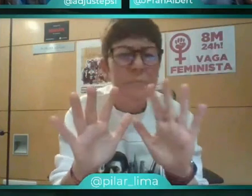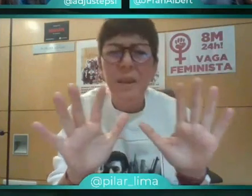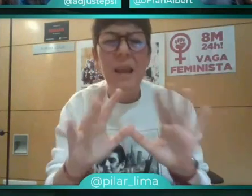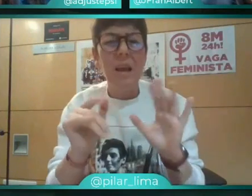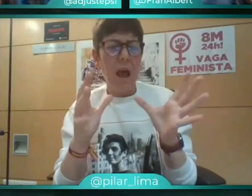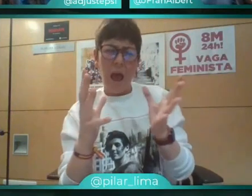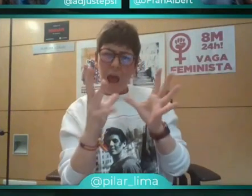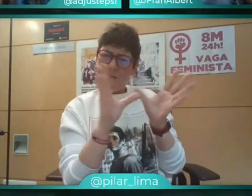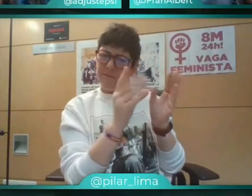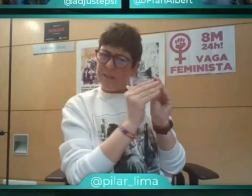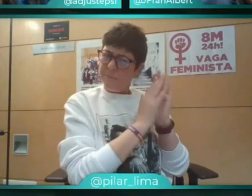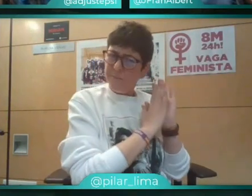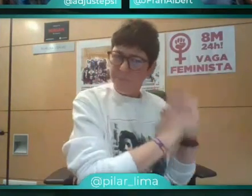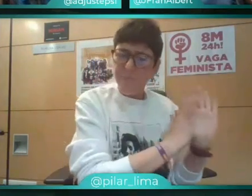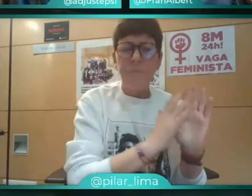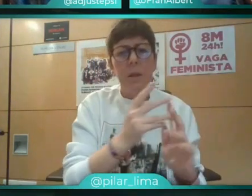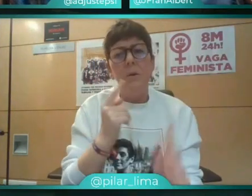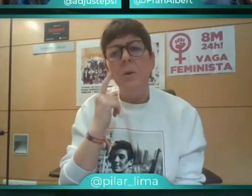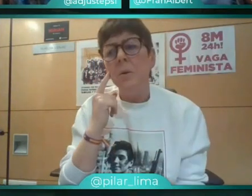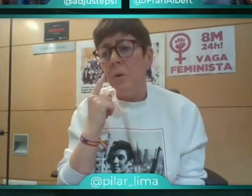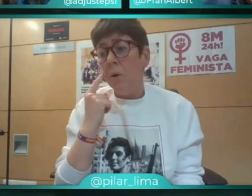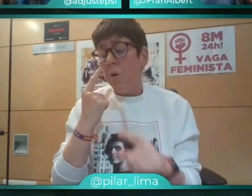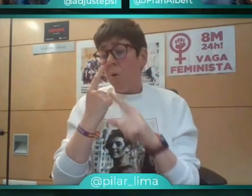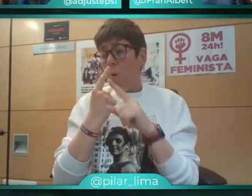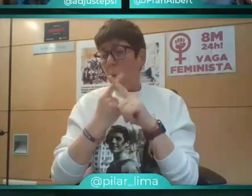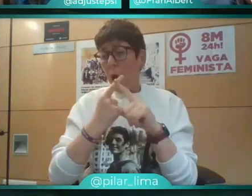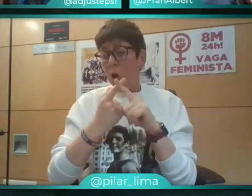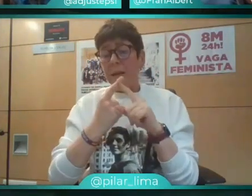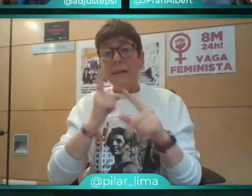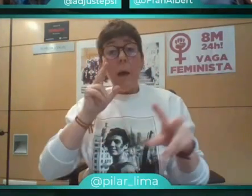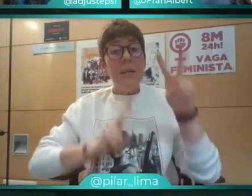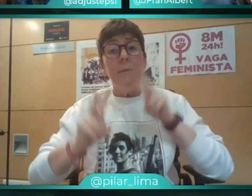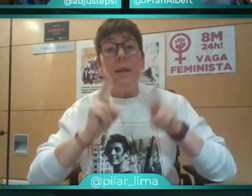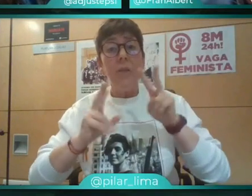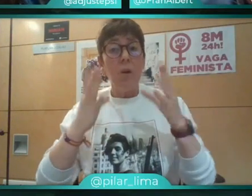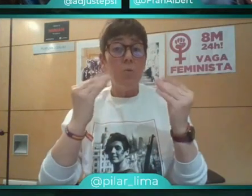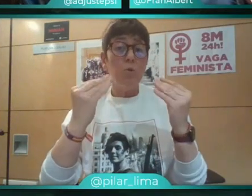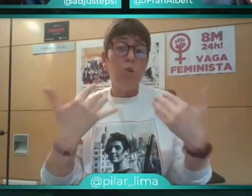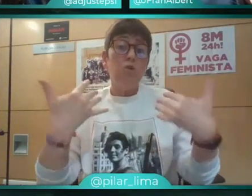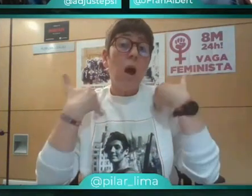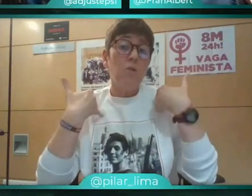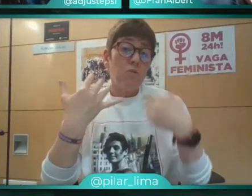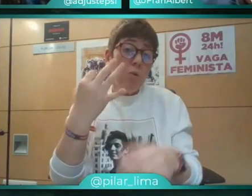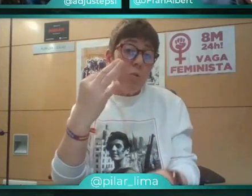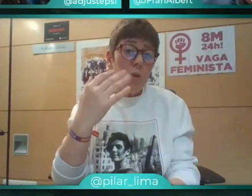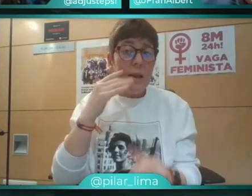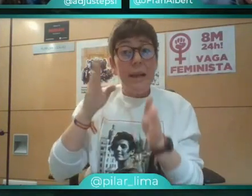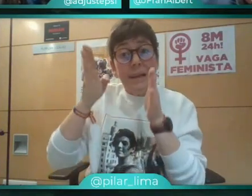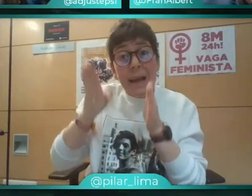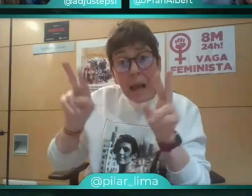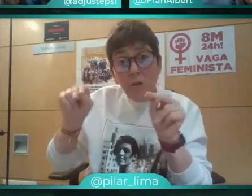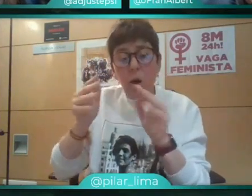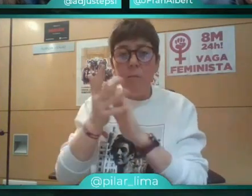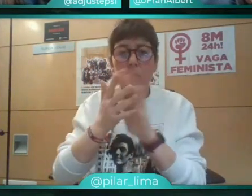la políticamente acabar con ella esto por una parte se ha visibilizado también